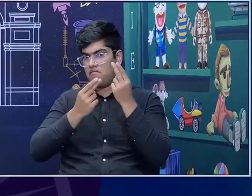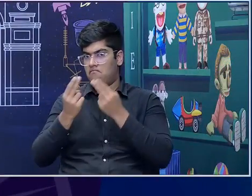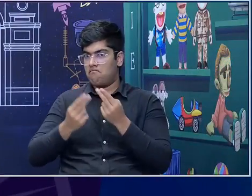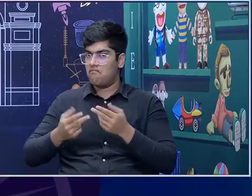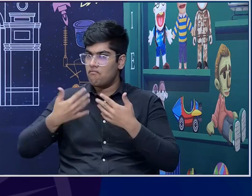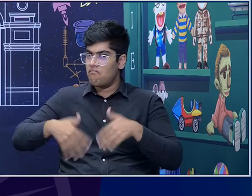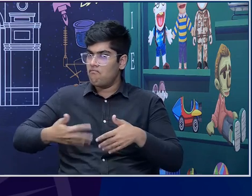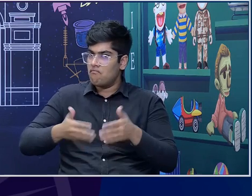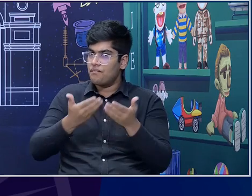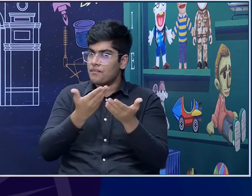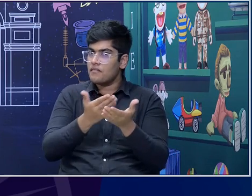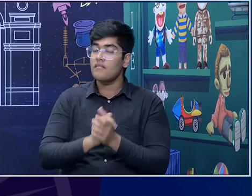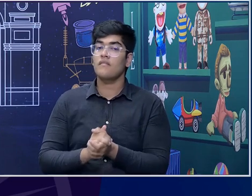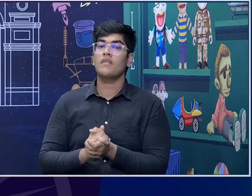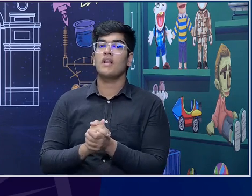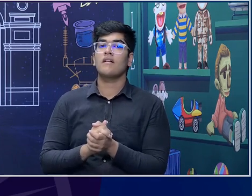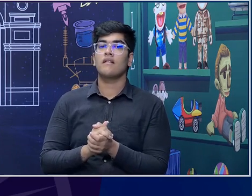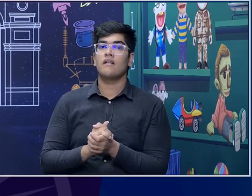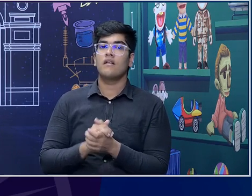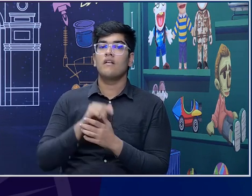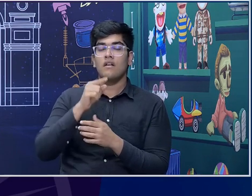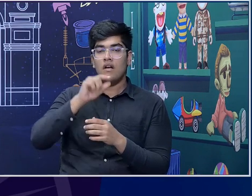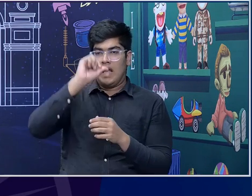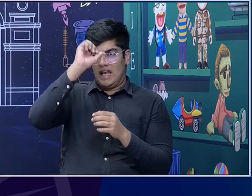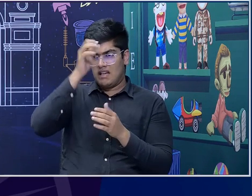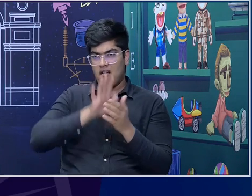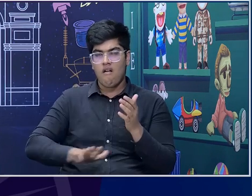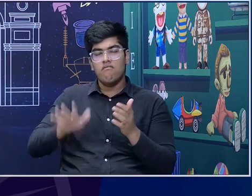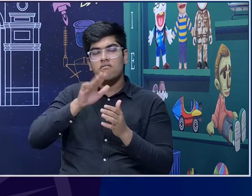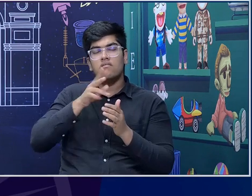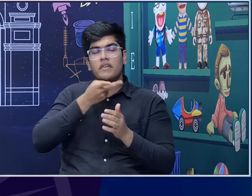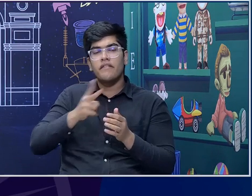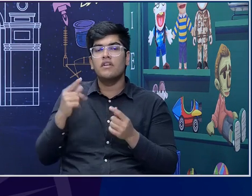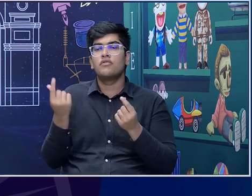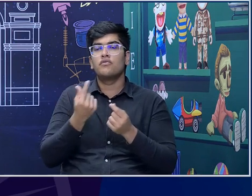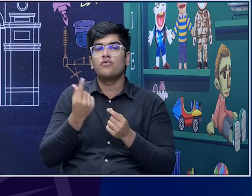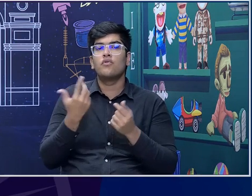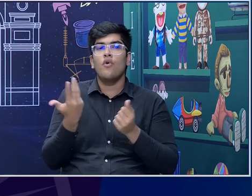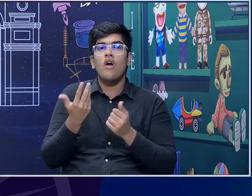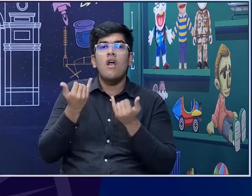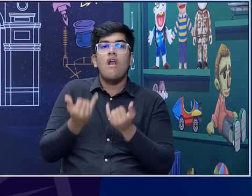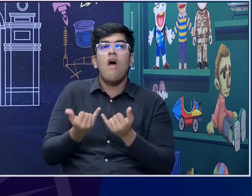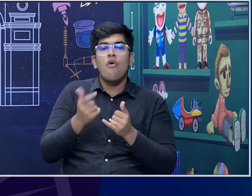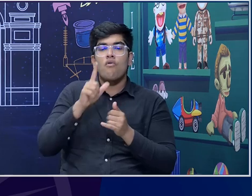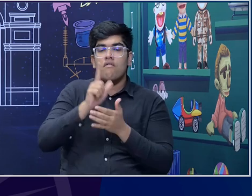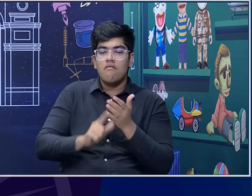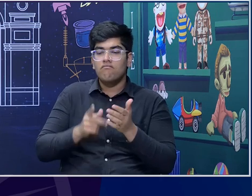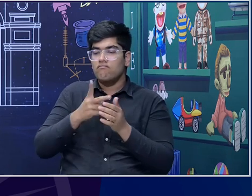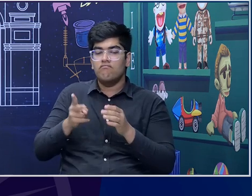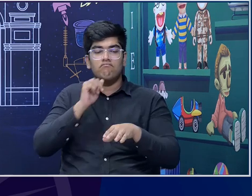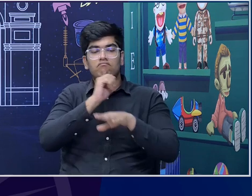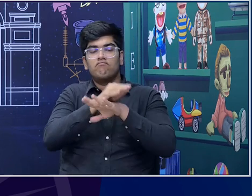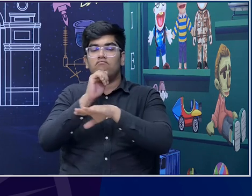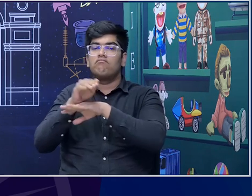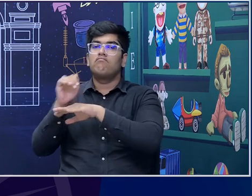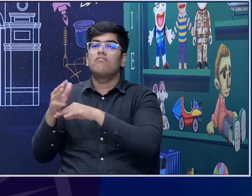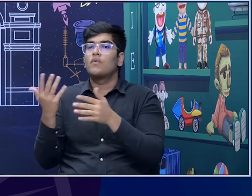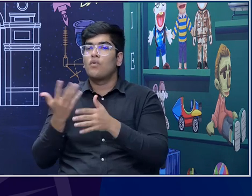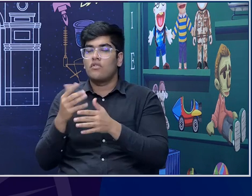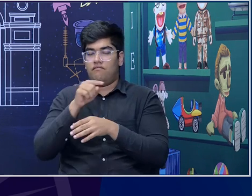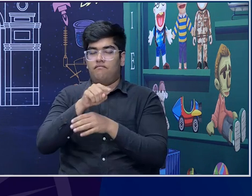अच्छे से भारत के इर्दगीर्द हमें बताया कि किस तरह से आज के टाइम पर संदेश भेज जाते हैं, और कैसे पहले हम